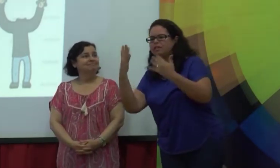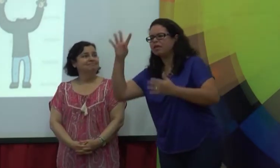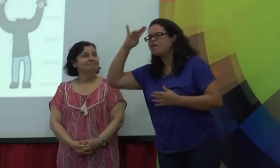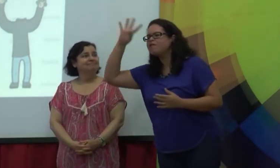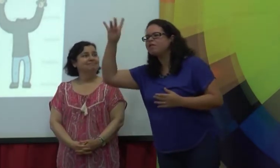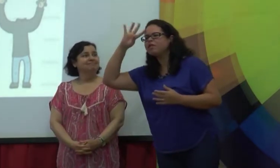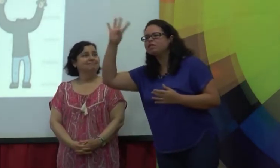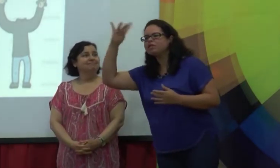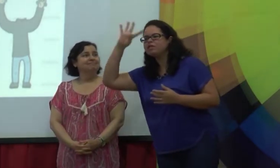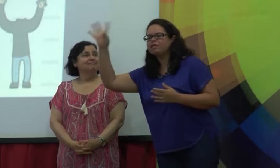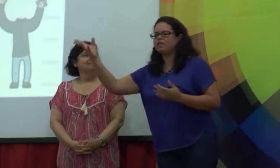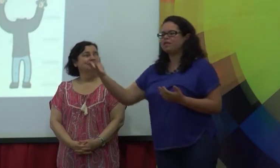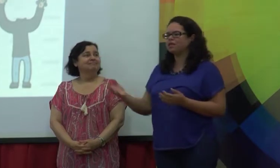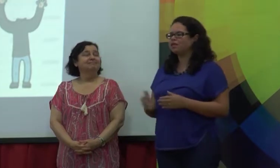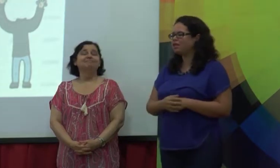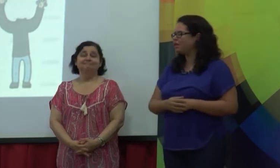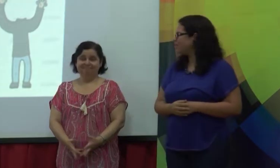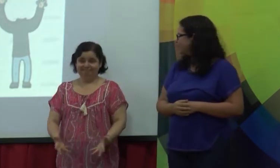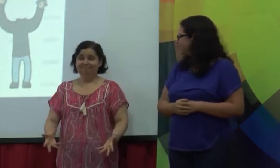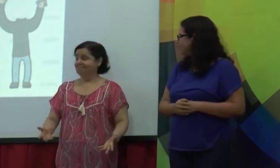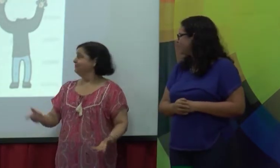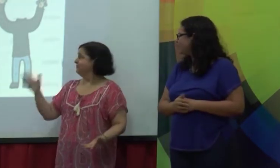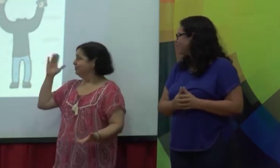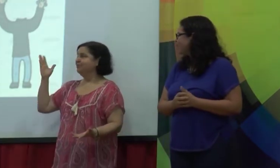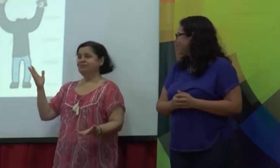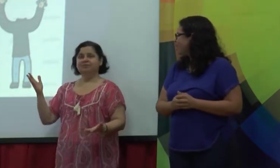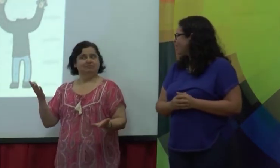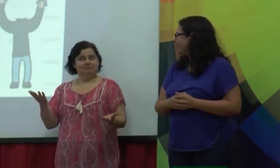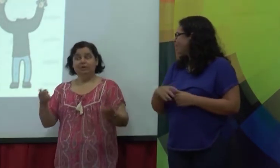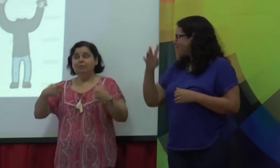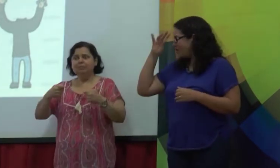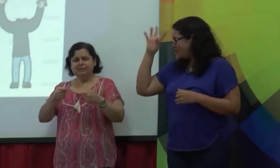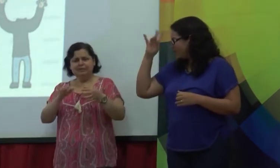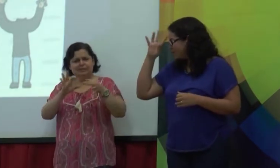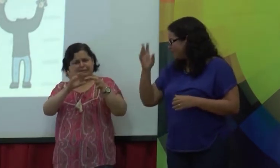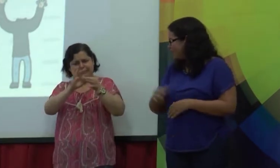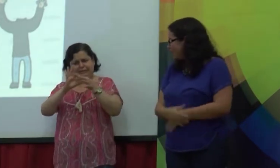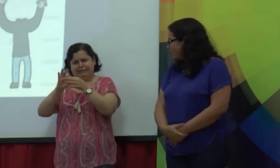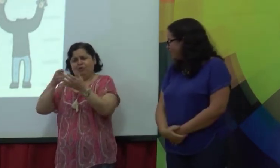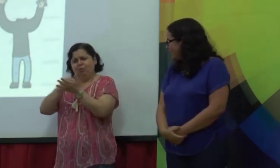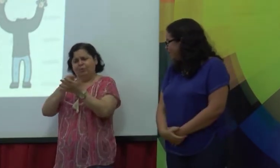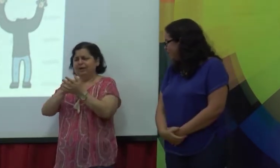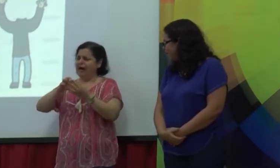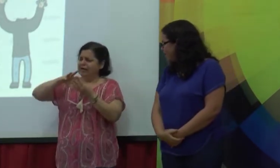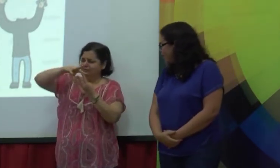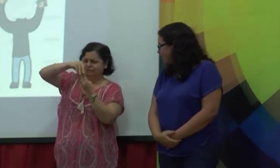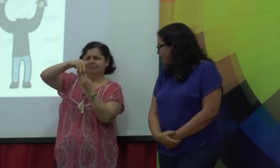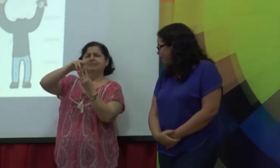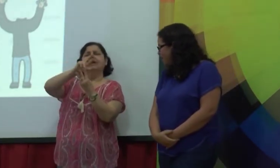Então, é uma comparação filosófica. Então,